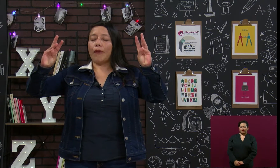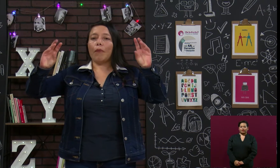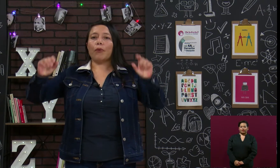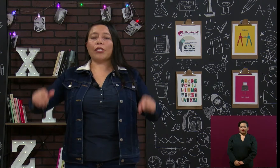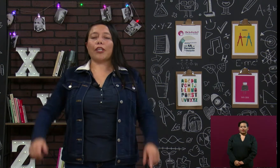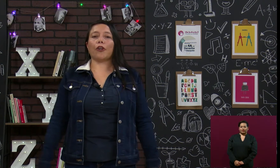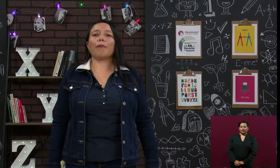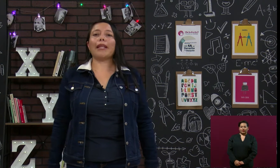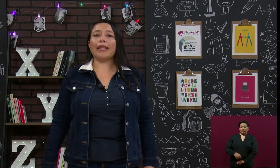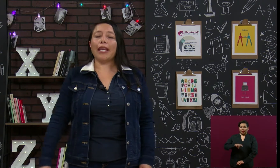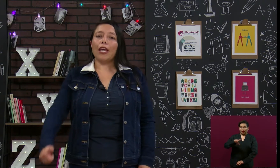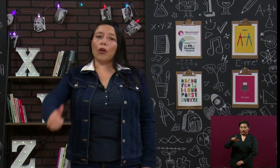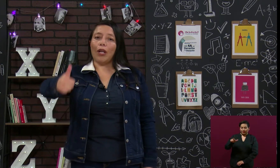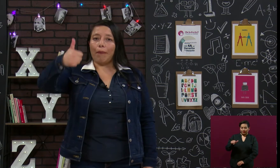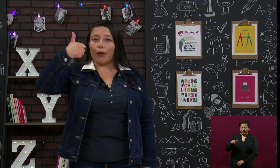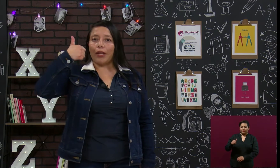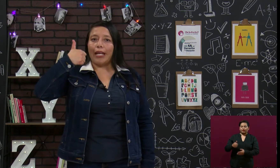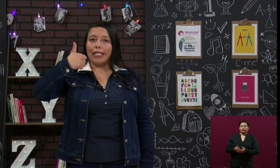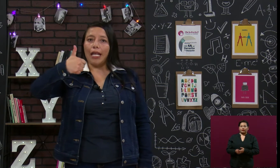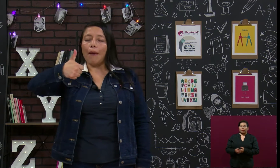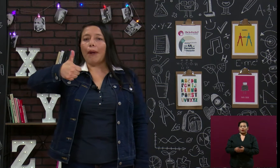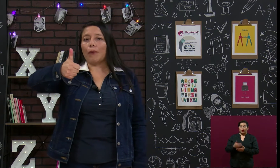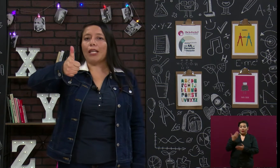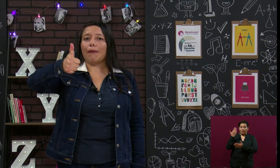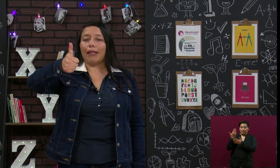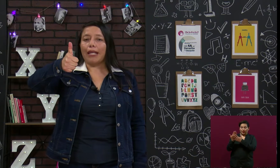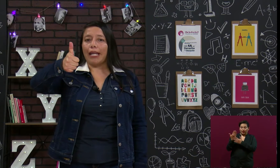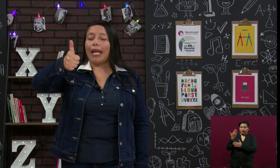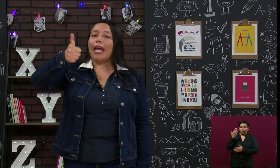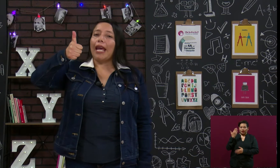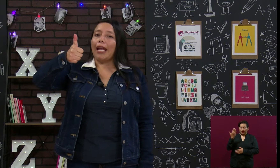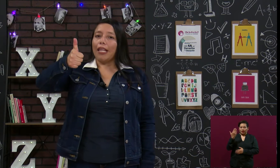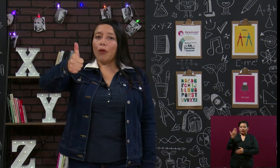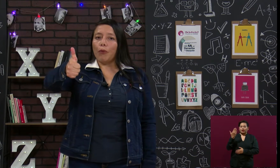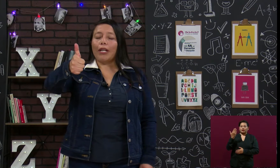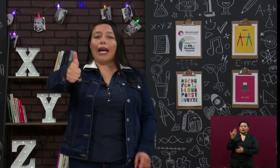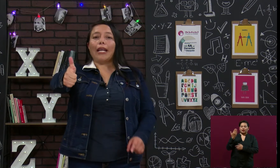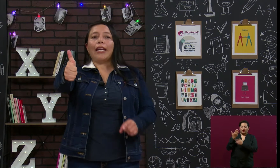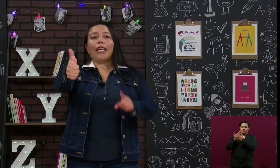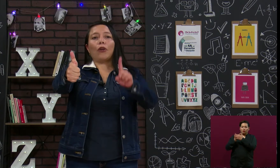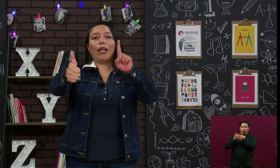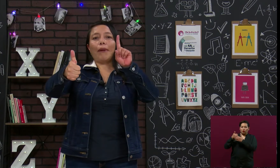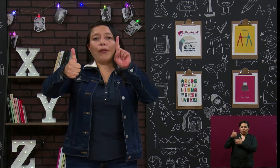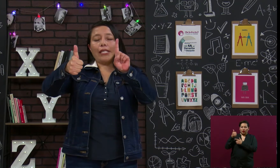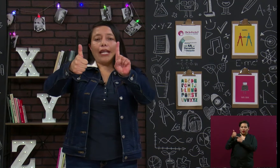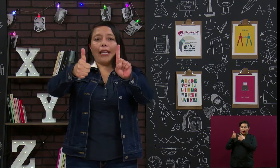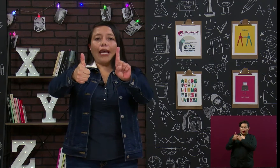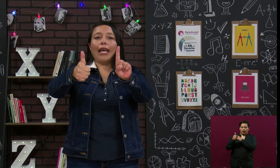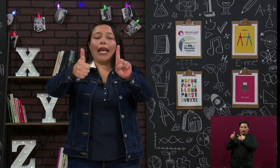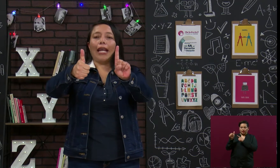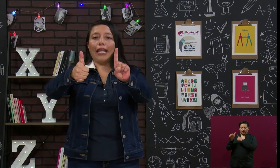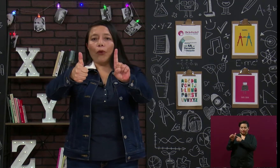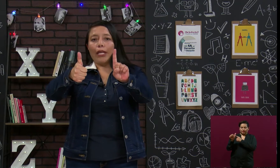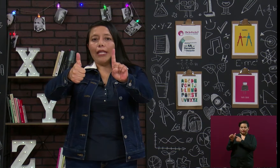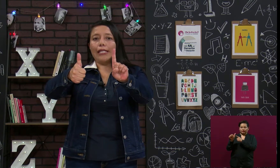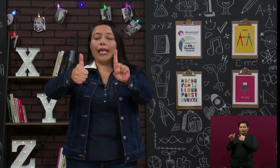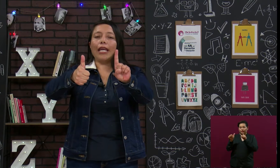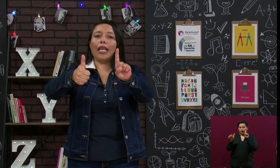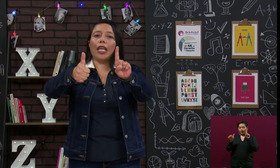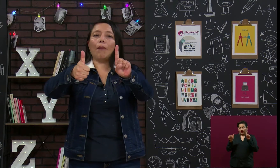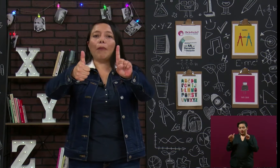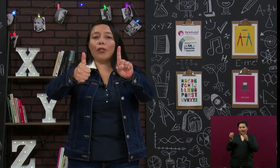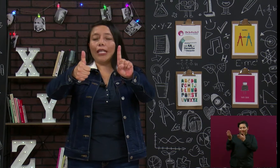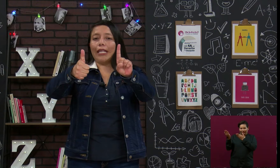vuelta. Posteriormente, con la mano derecha, vamos a levantar el dedo pulgar y con la mano izquierda, el dedo